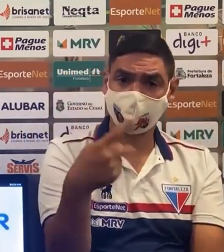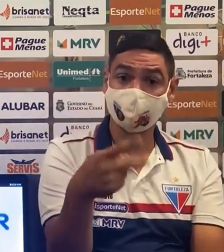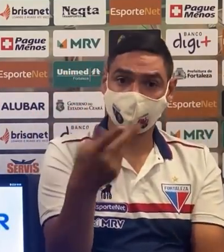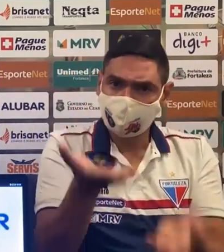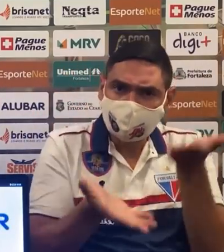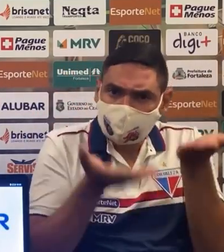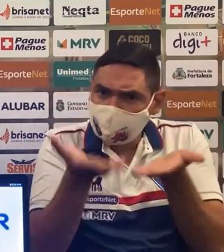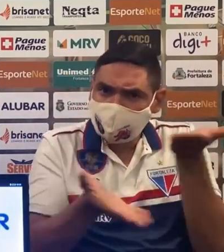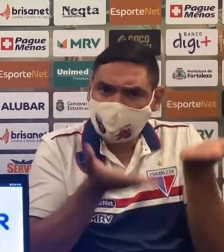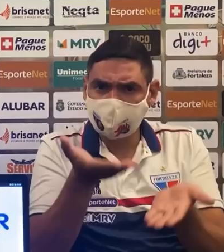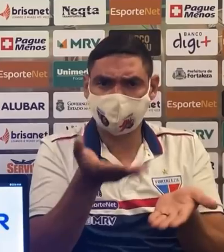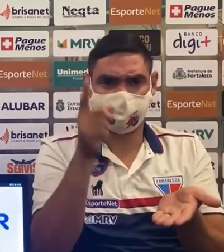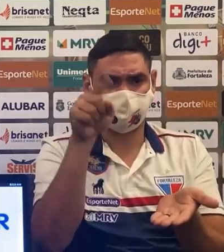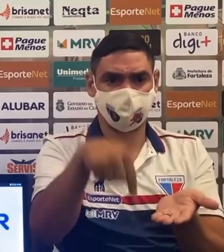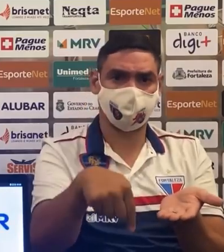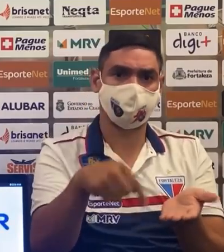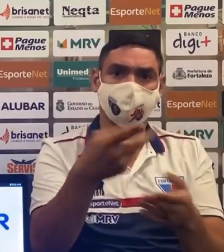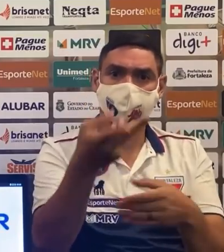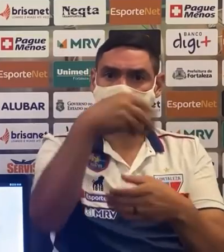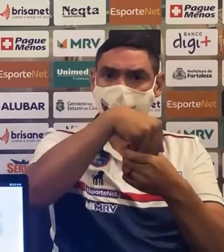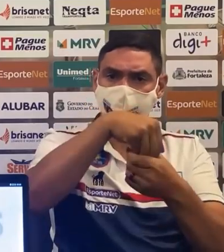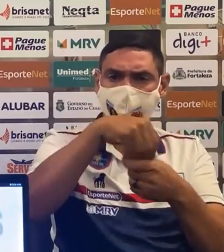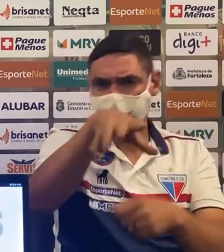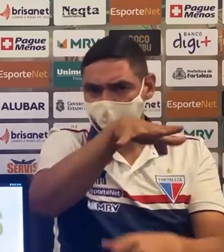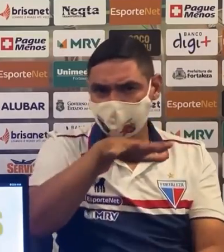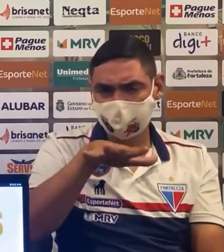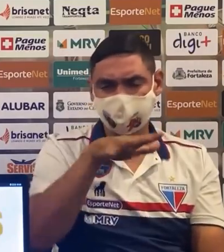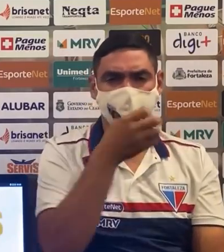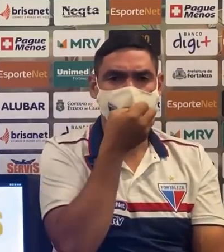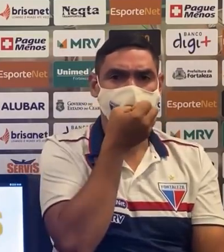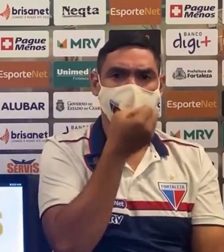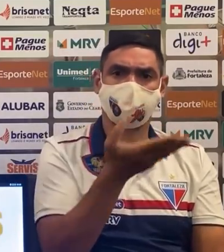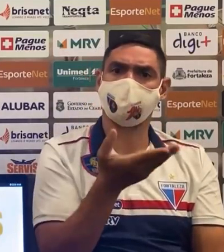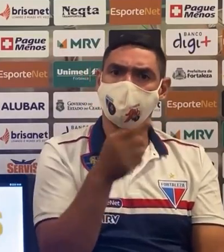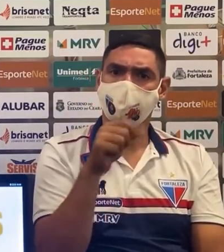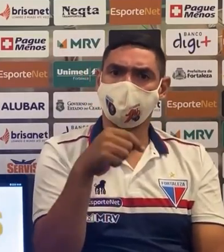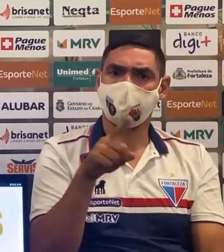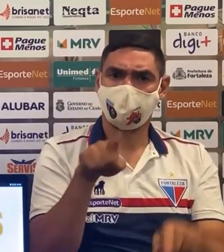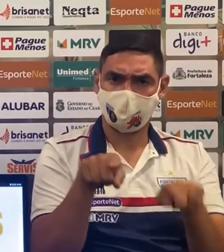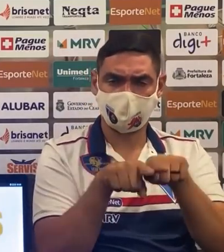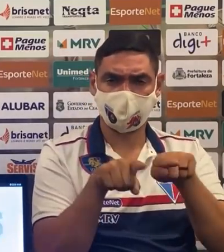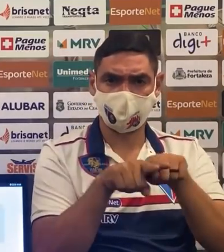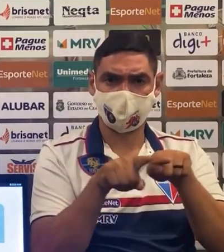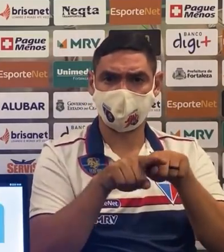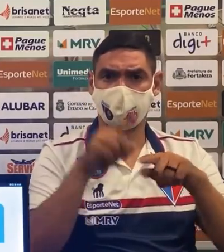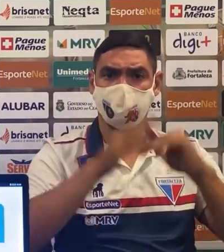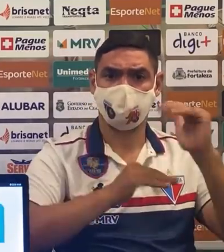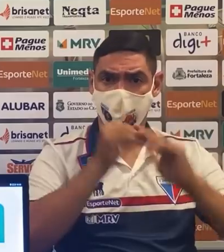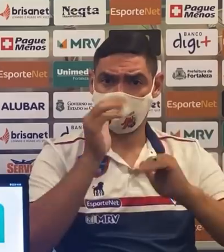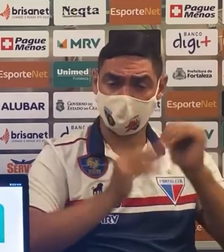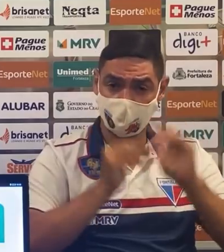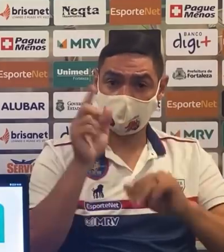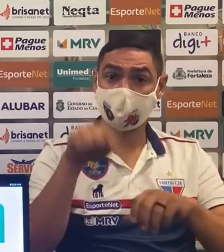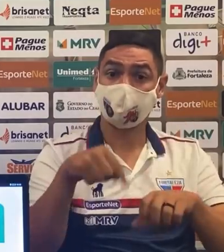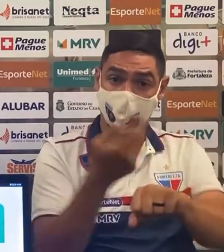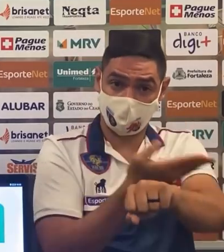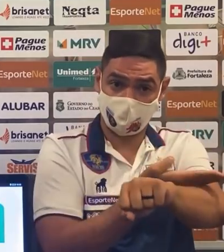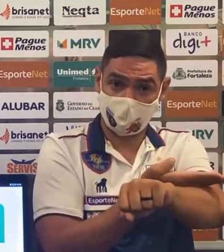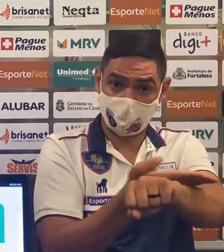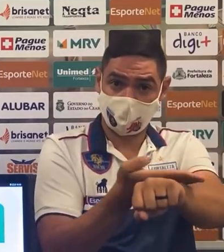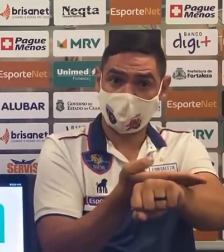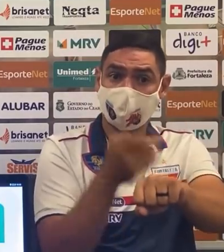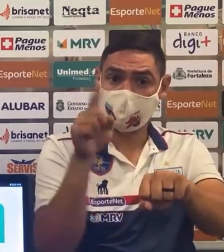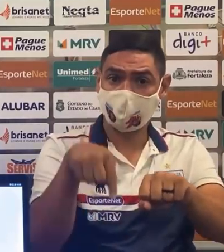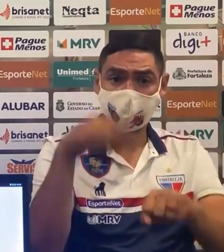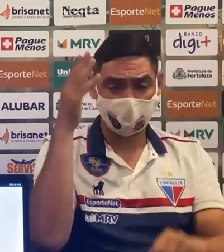tratados no clube, o ambiente é muito bom internamente, e são profissionais do futebol que estão acostumados a passar